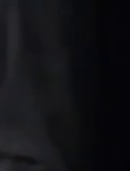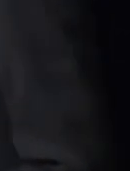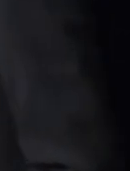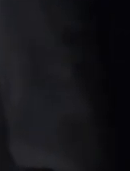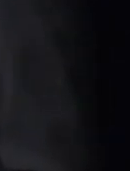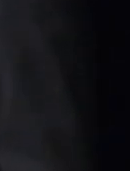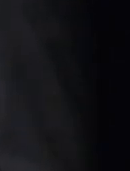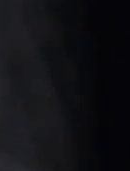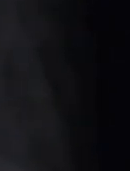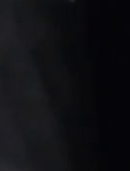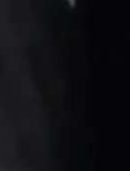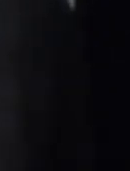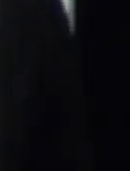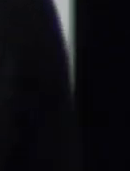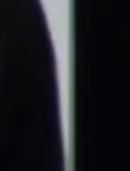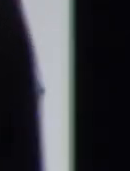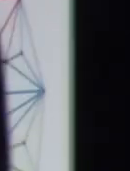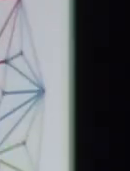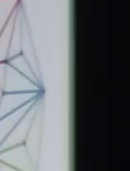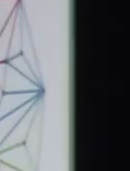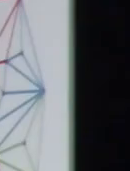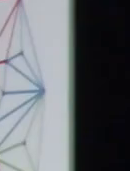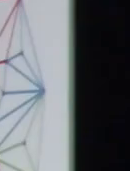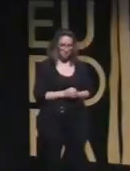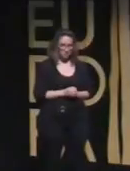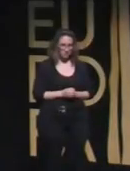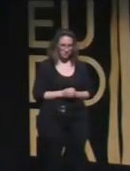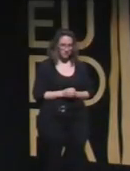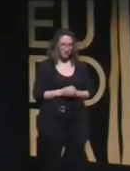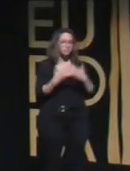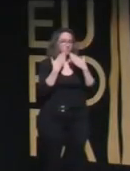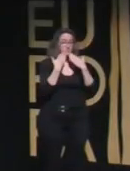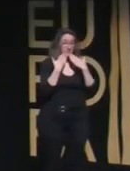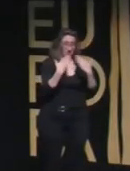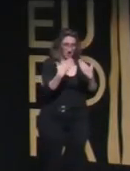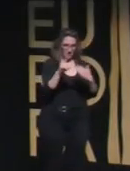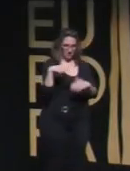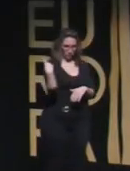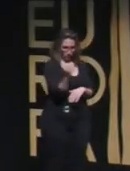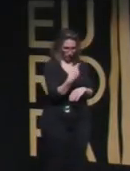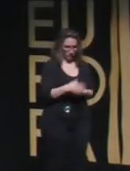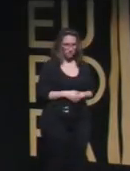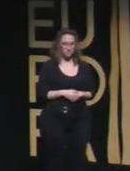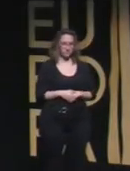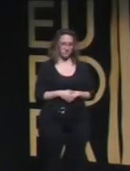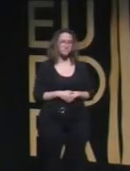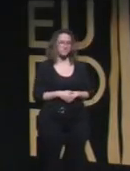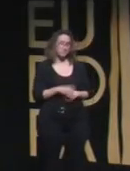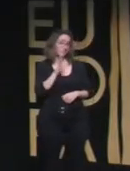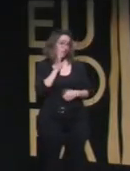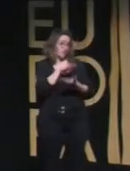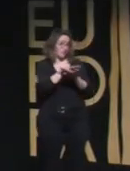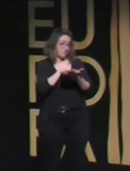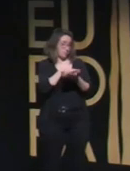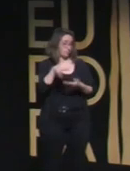alderdi askotan azten zarete. Eskerrik asko ausardiagatik. Decía que muchas gracias por ser valientes y por